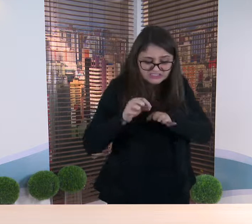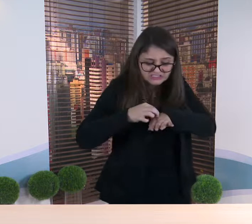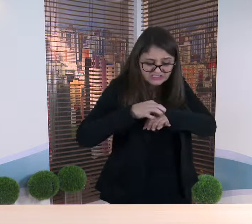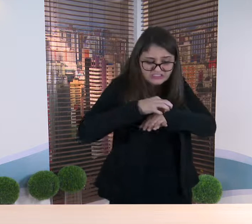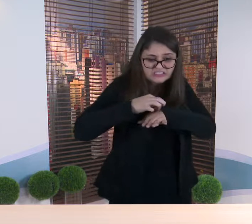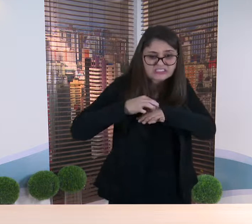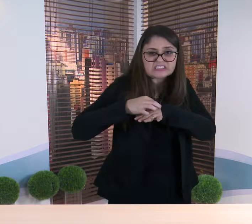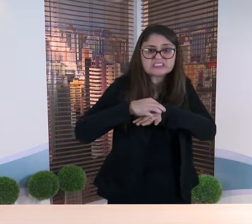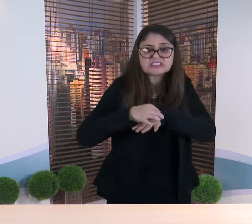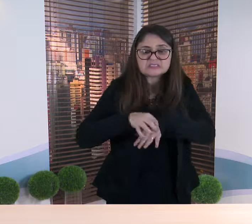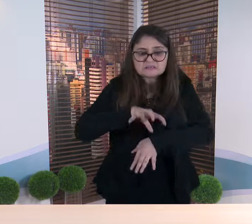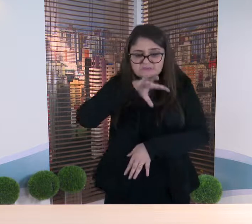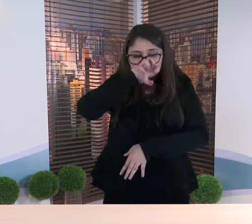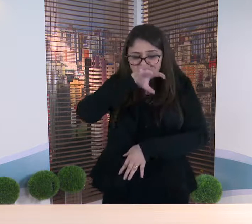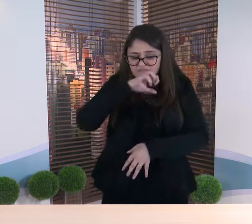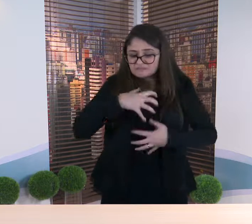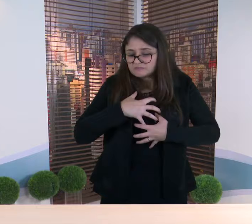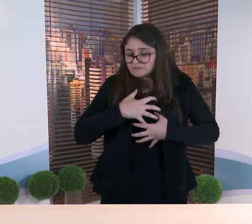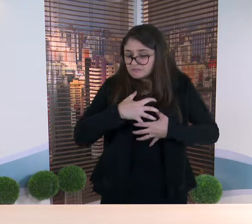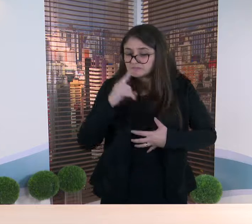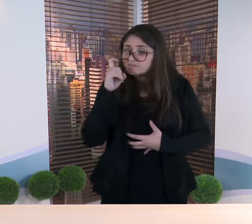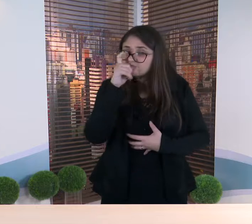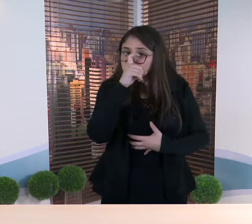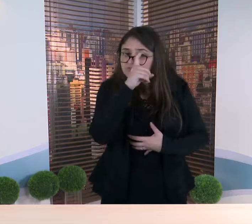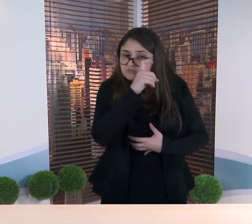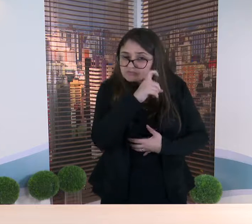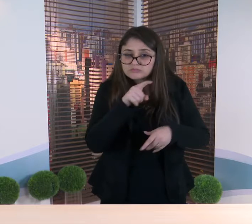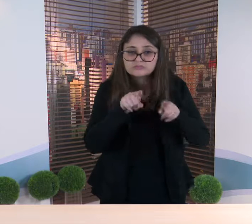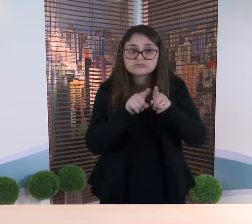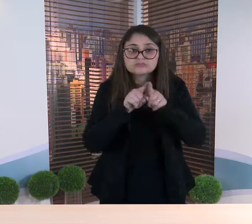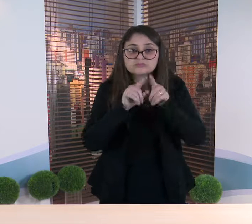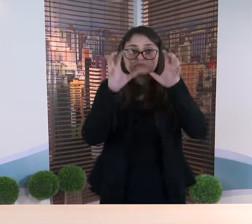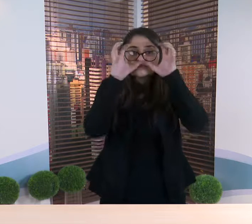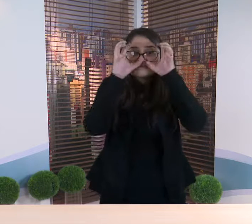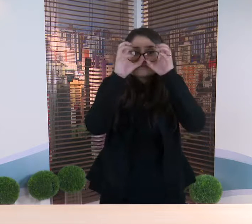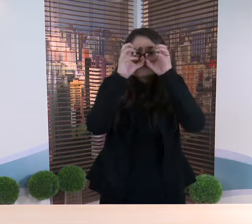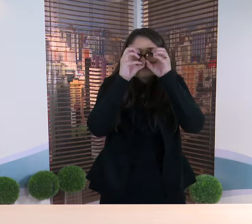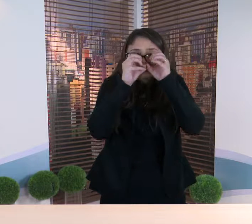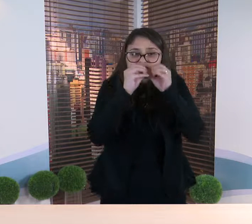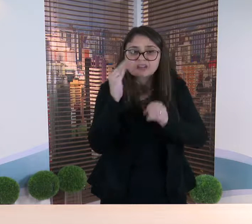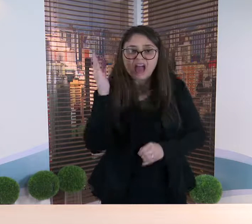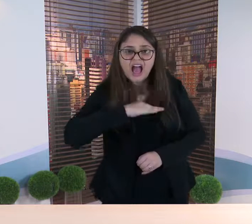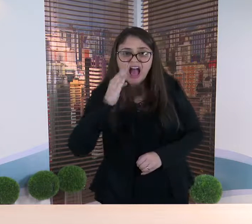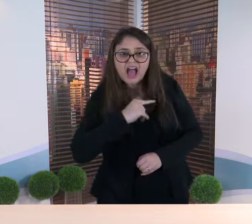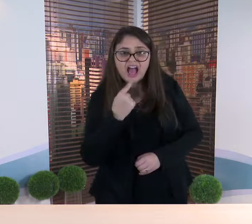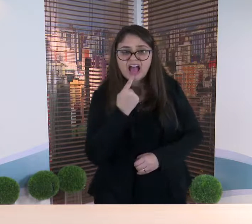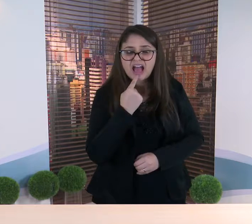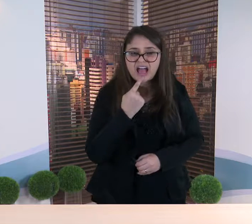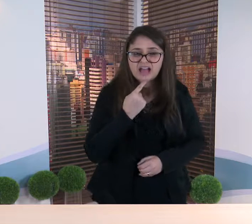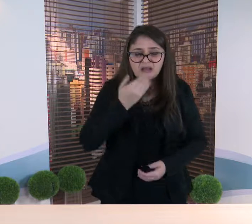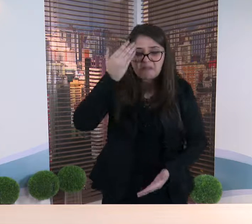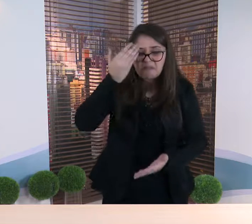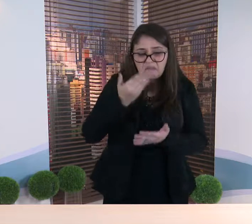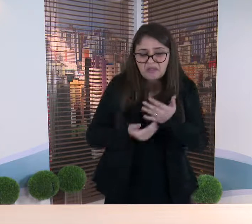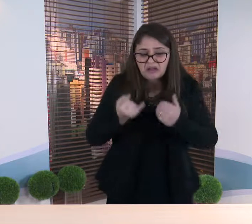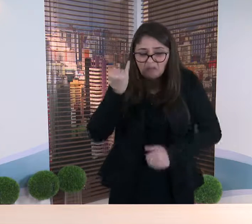feridas, dificuldade para respirar, escurecimento da pálpebra, mau hálito, perda de peso,